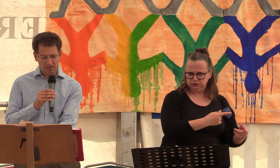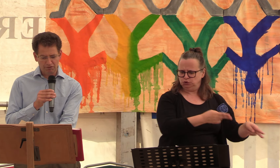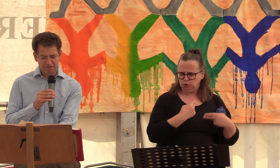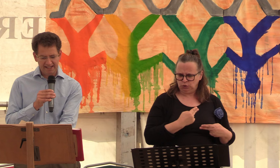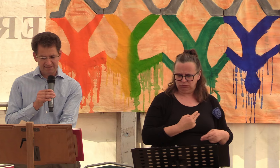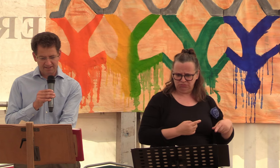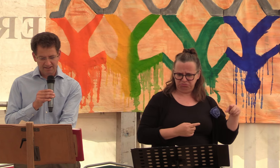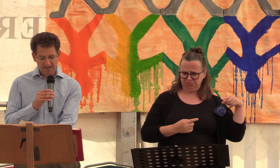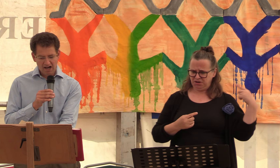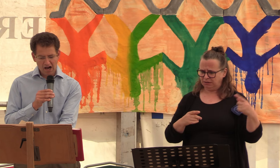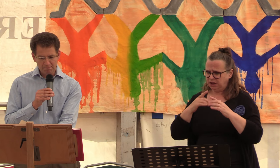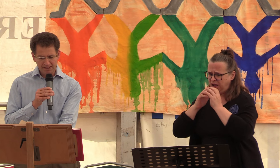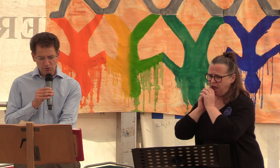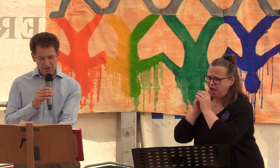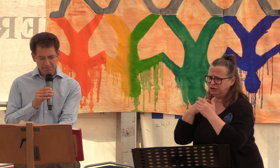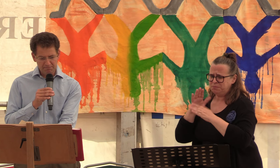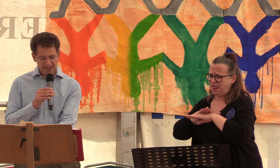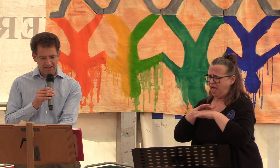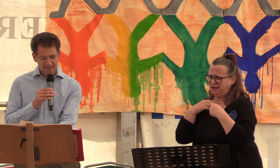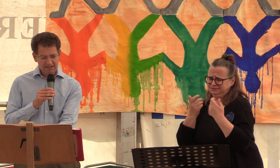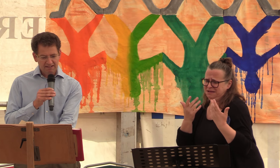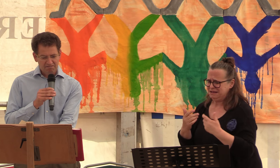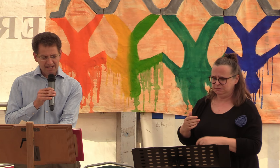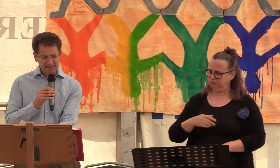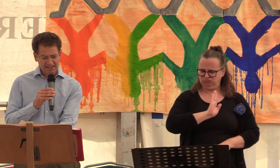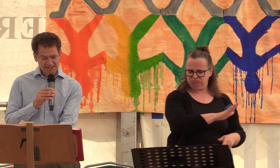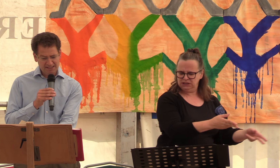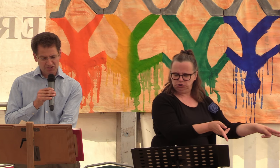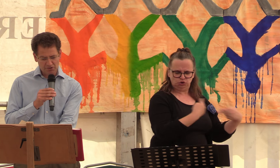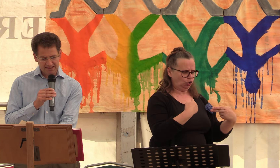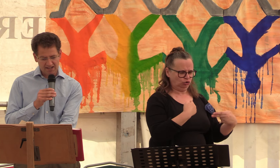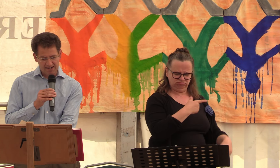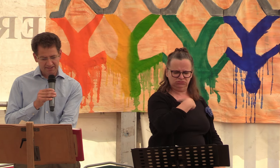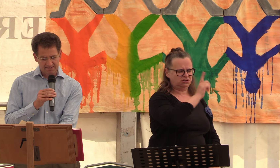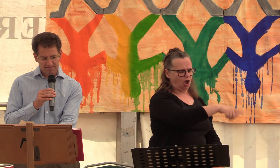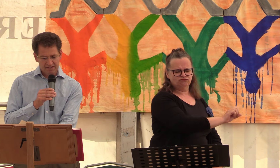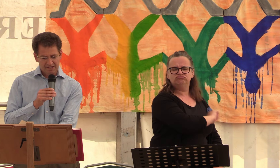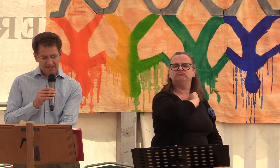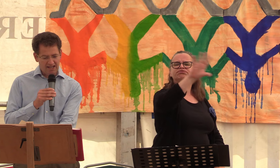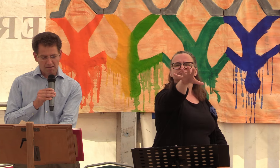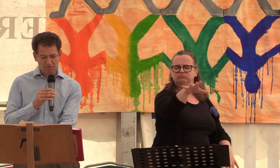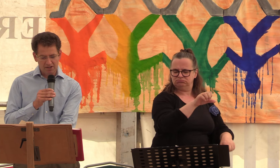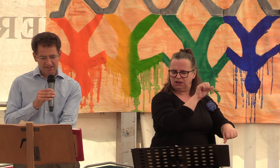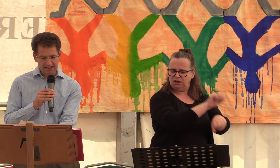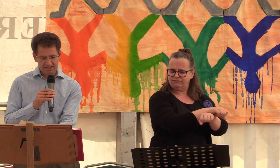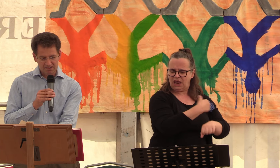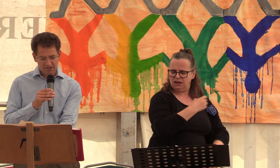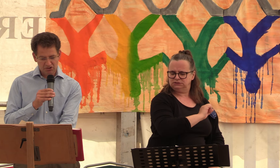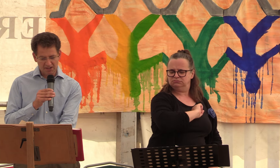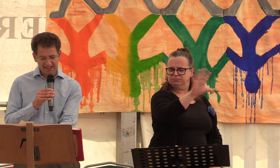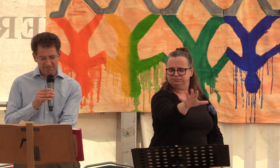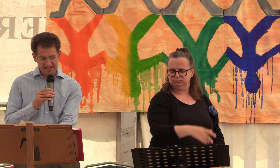ihm nieder und flehte: Hab Geduld mit mir, werde ich es dir zurückzahlen. Er aber wollte